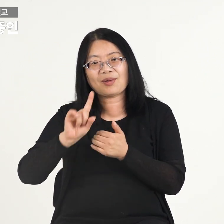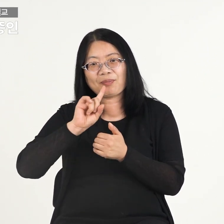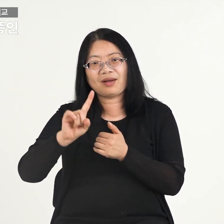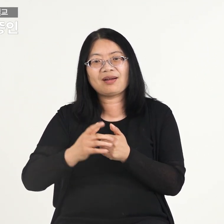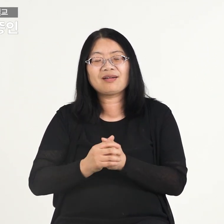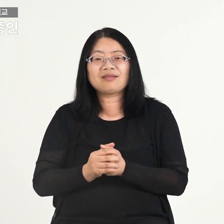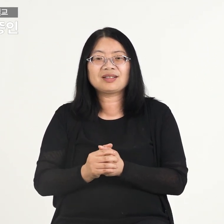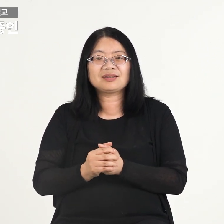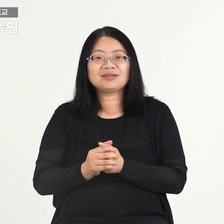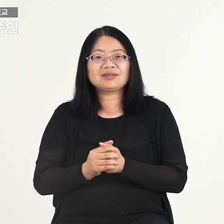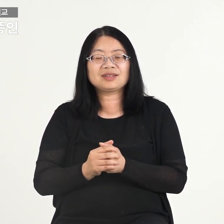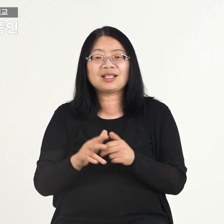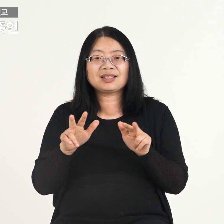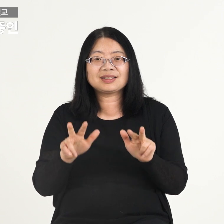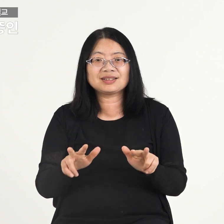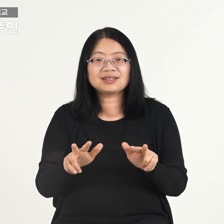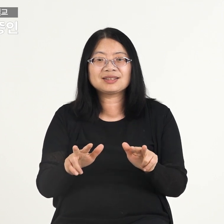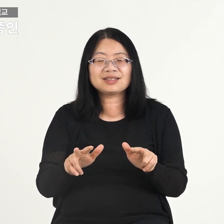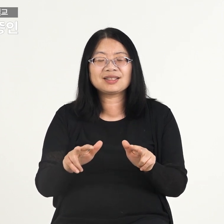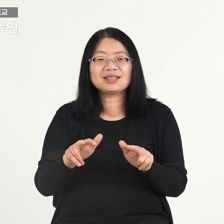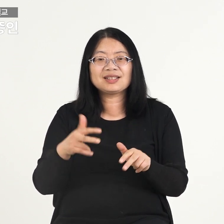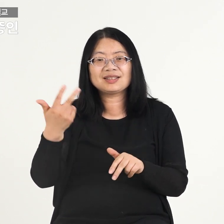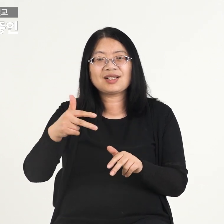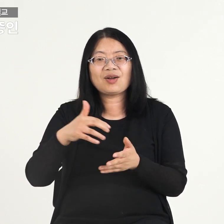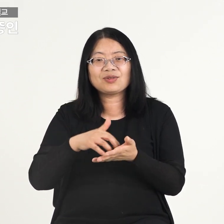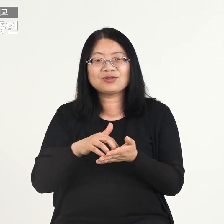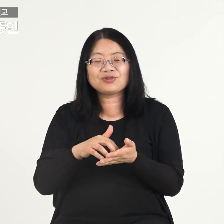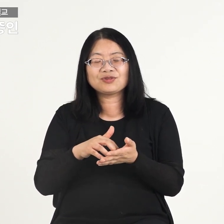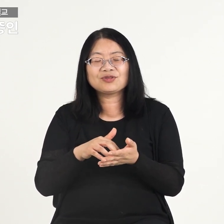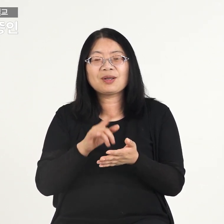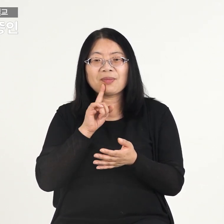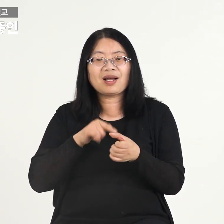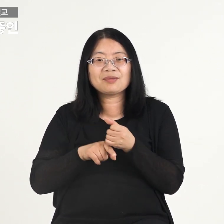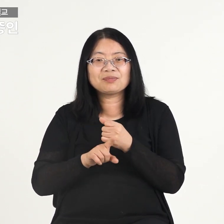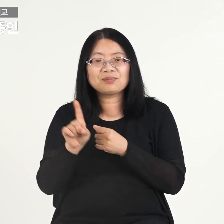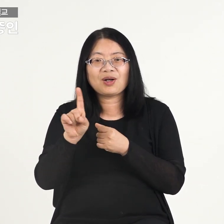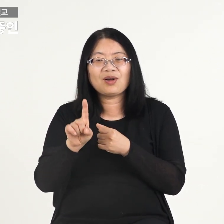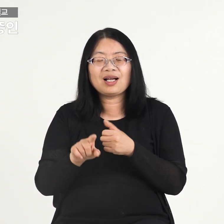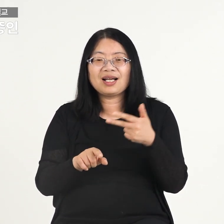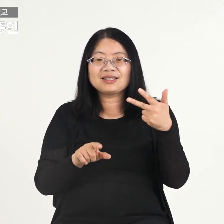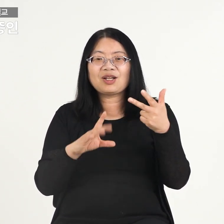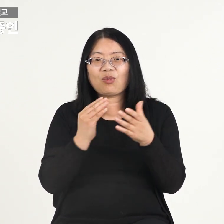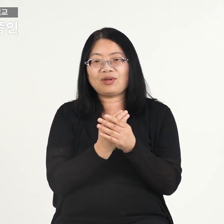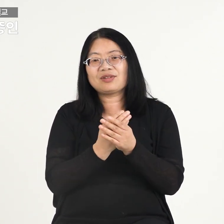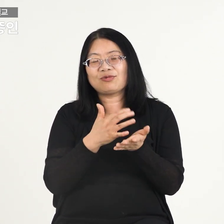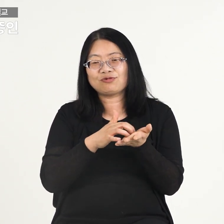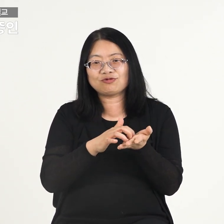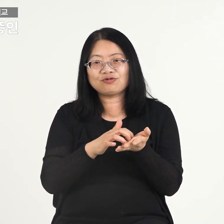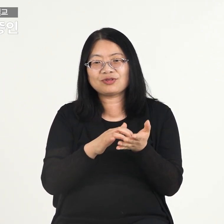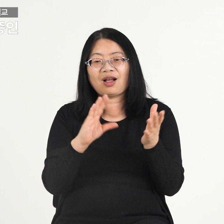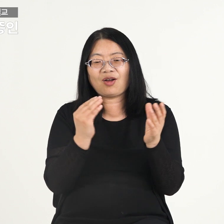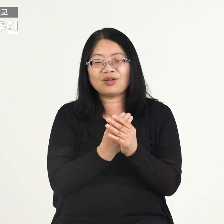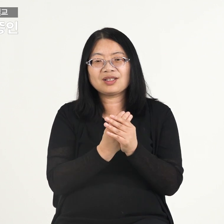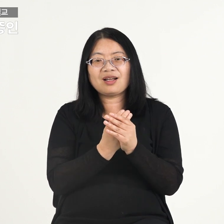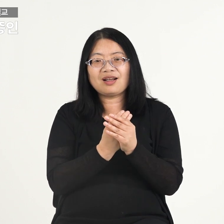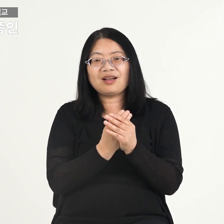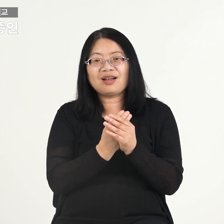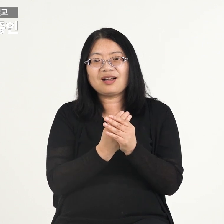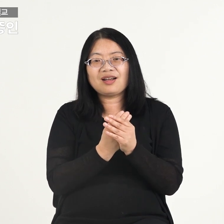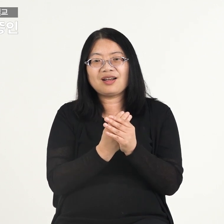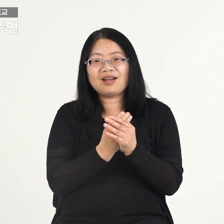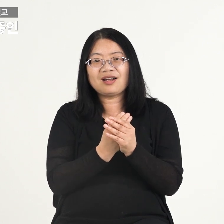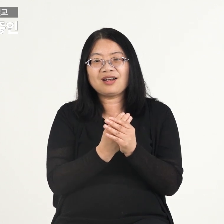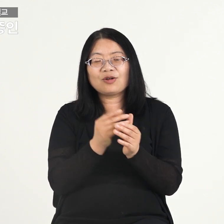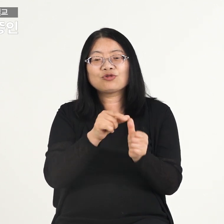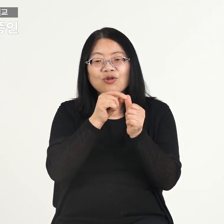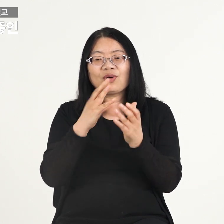되어 있어요. 그런데 지금 이 수의 의미가 7천이라는 말은 7이라는 완전수, 완전한 구원, 완전한